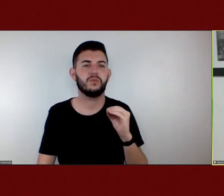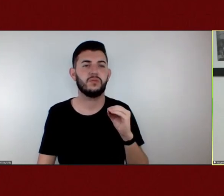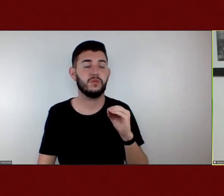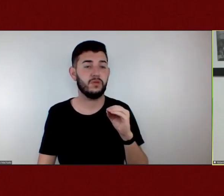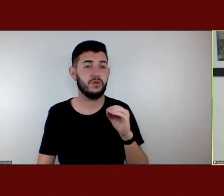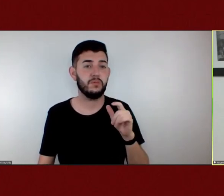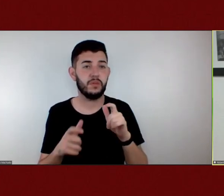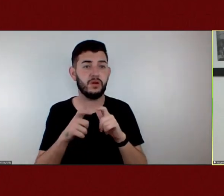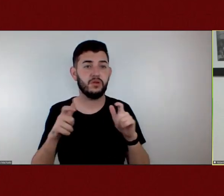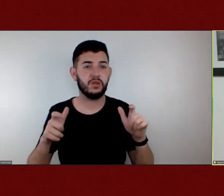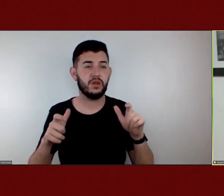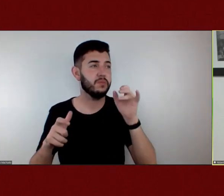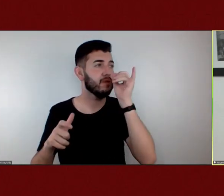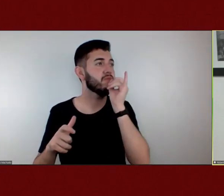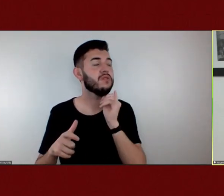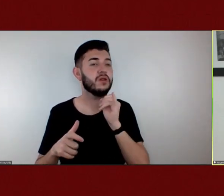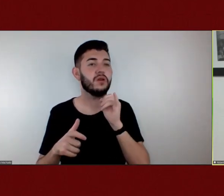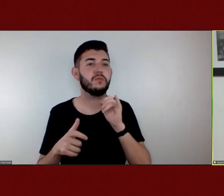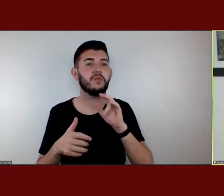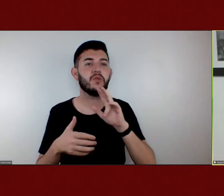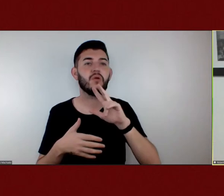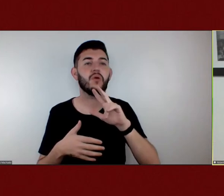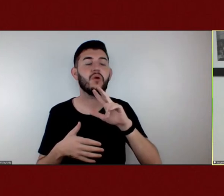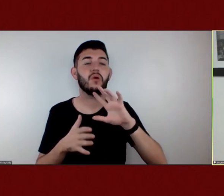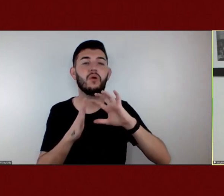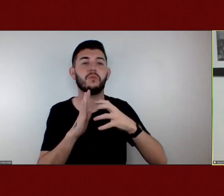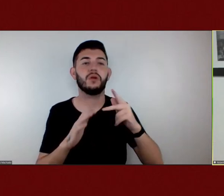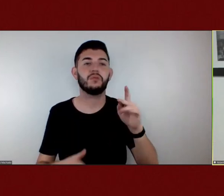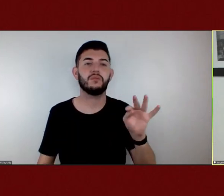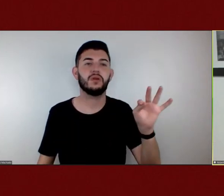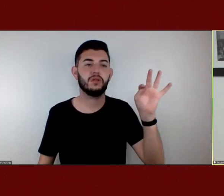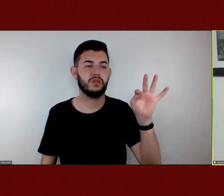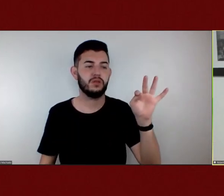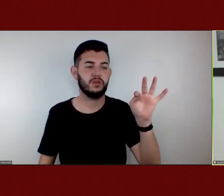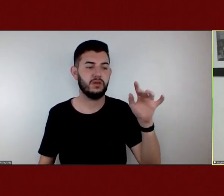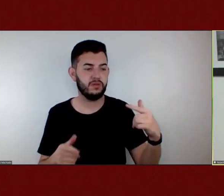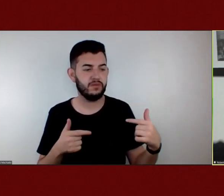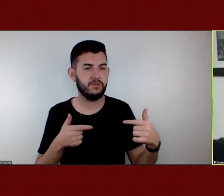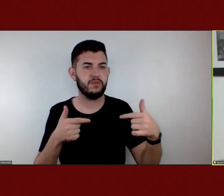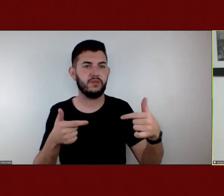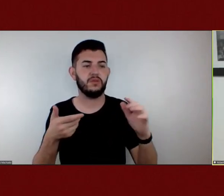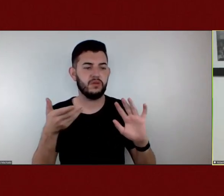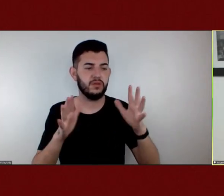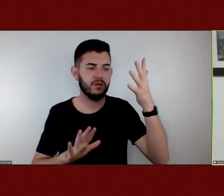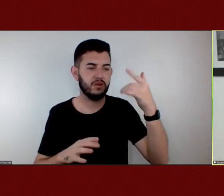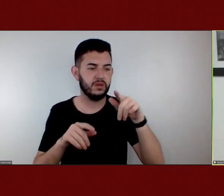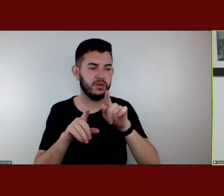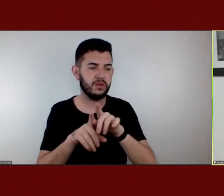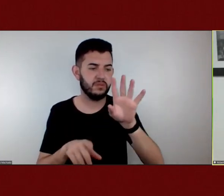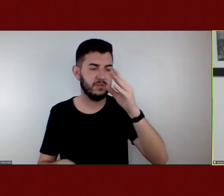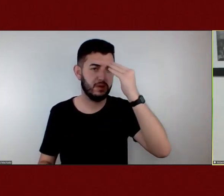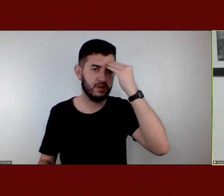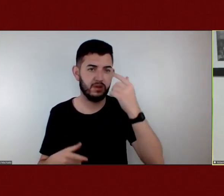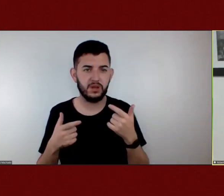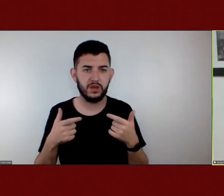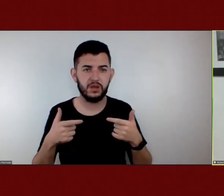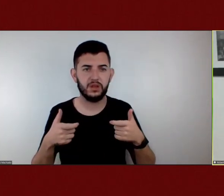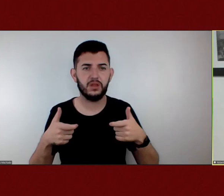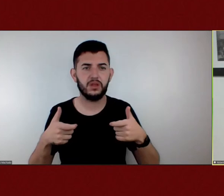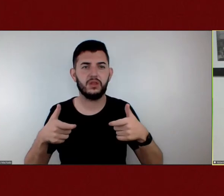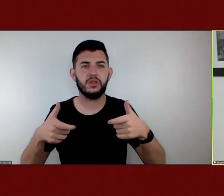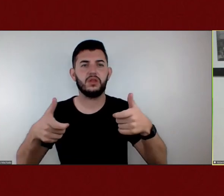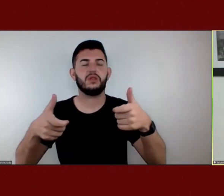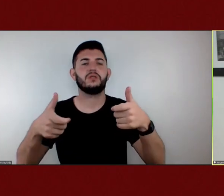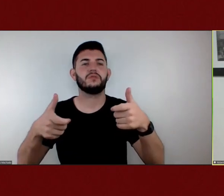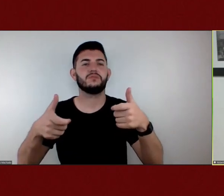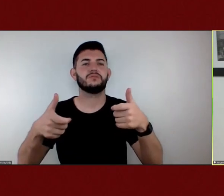enfrentando a necessidade de um ajornamento, de entender, e essa guerra provoca a necessidade